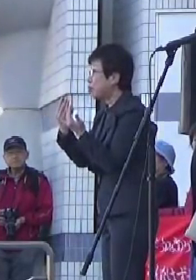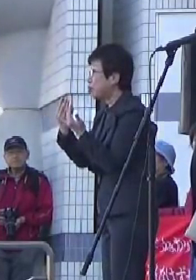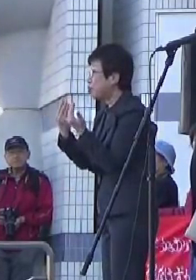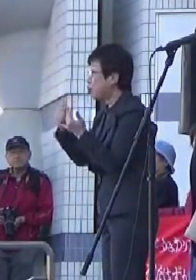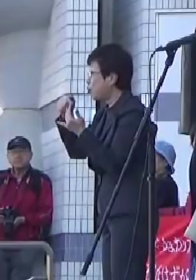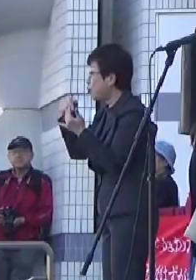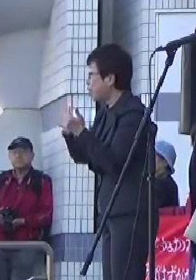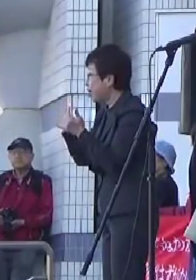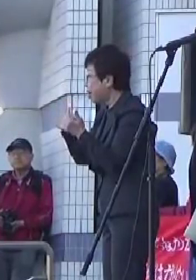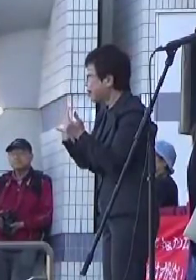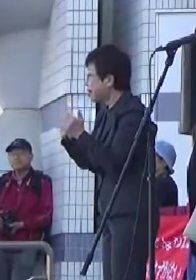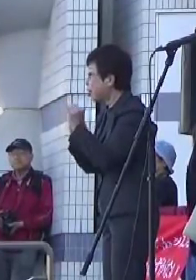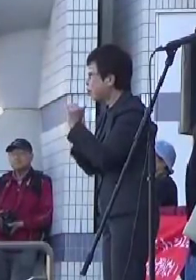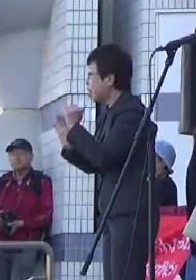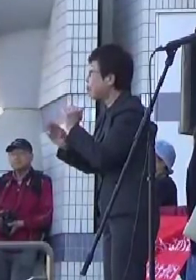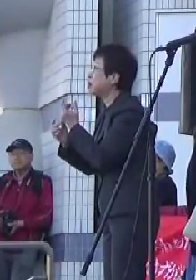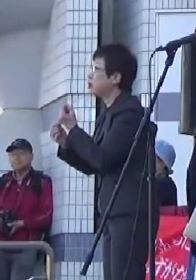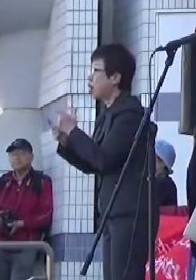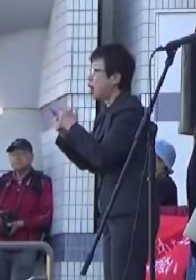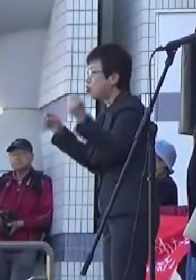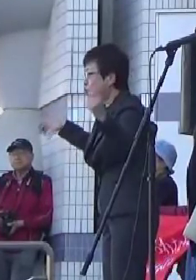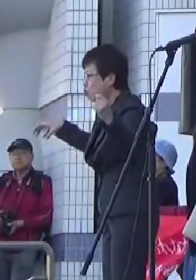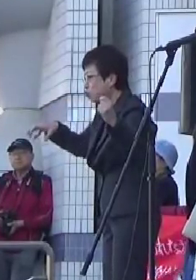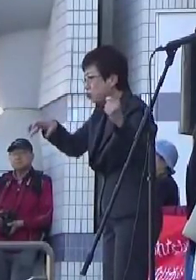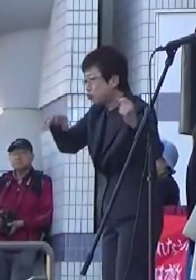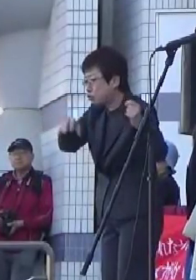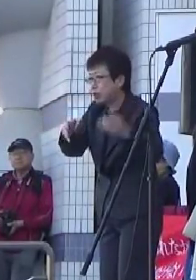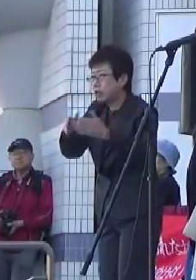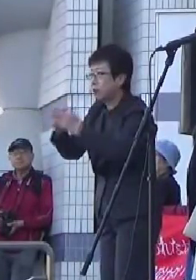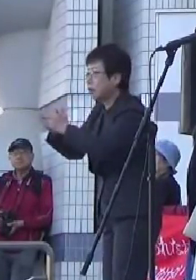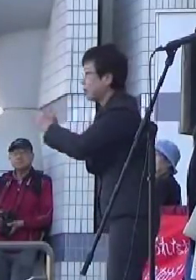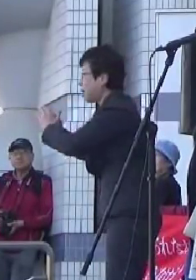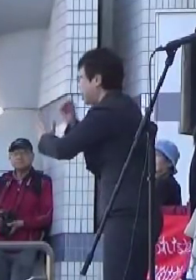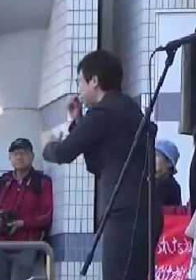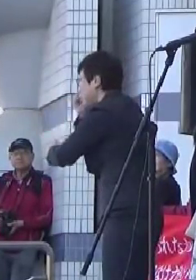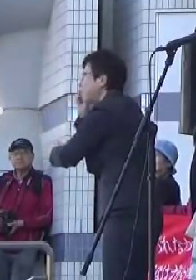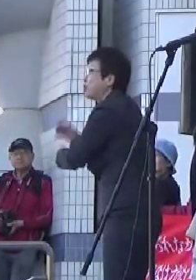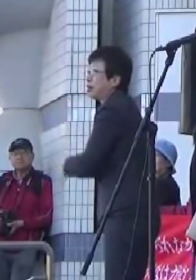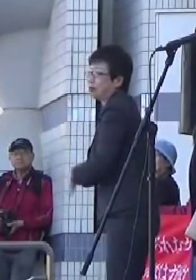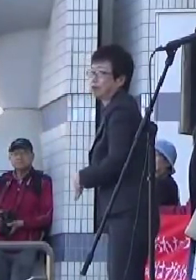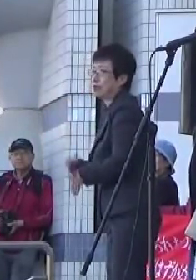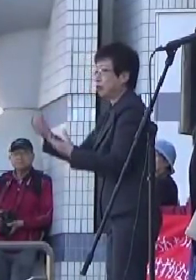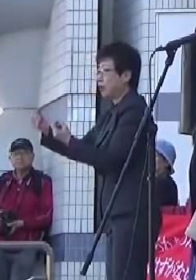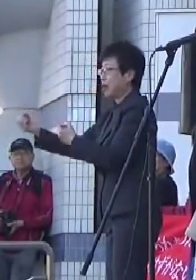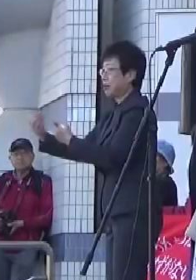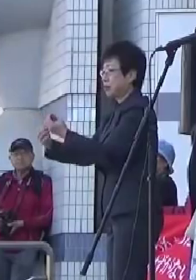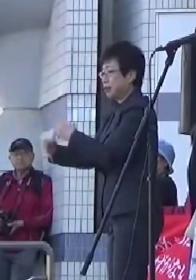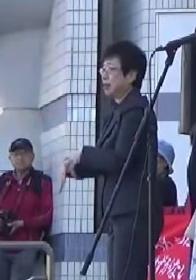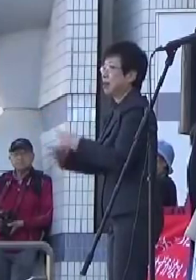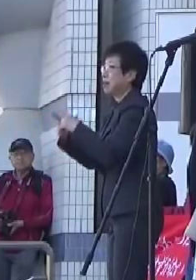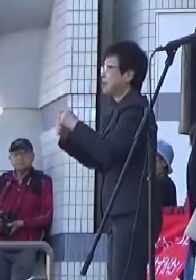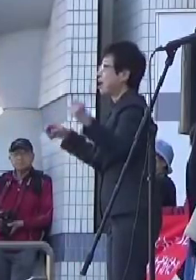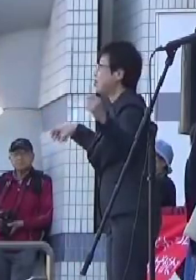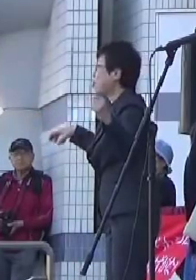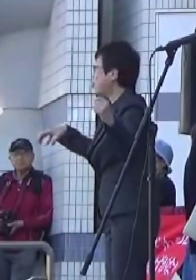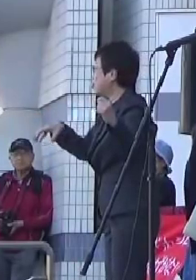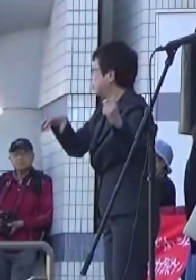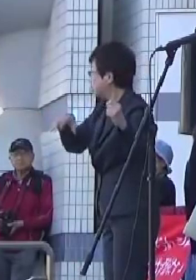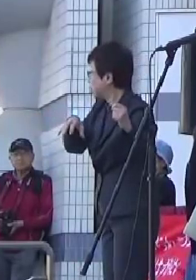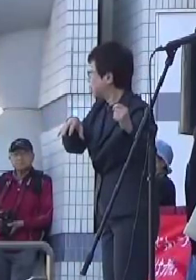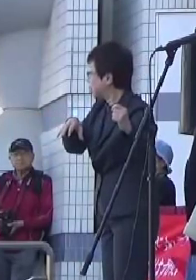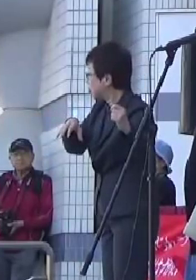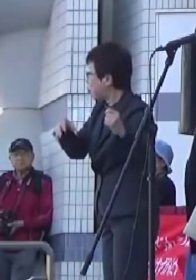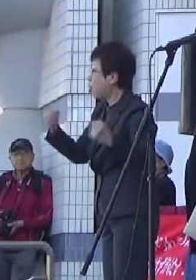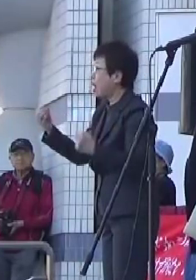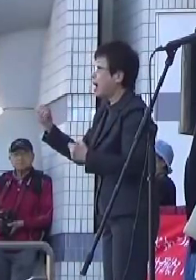中にモニタリングポストをいっぱい建てたらいいって私は思うんです。ねえ、全国に原発がこれだけ